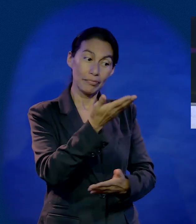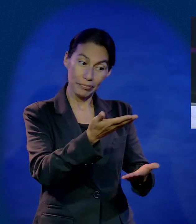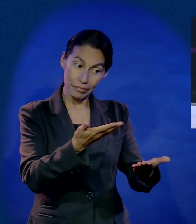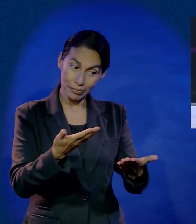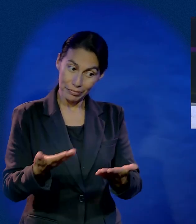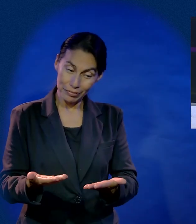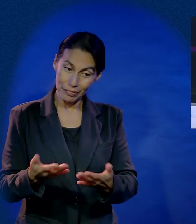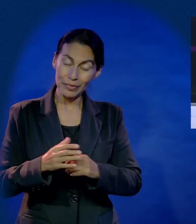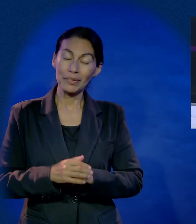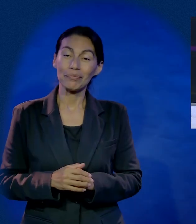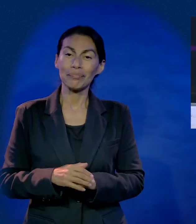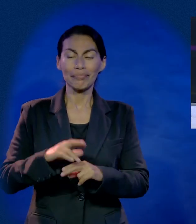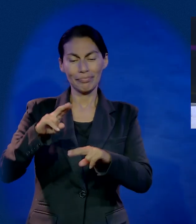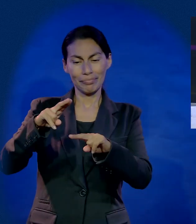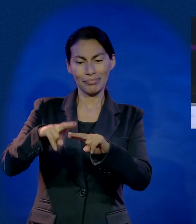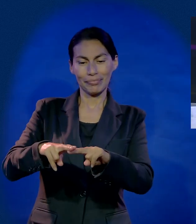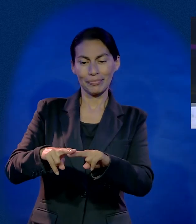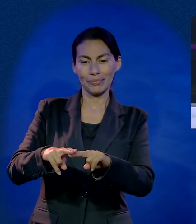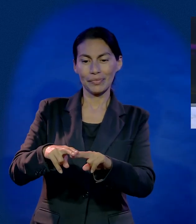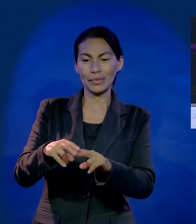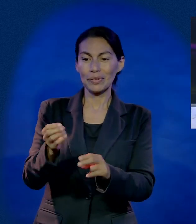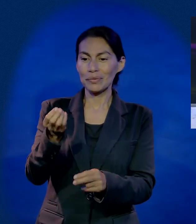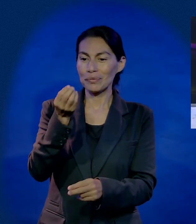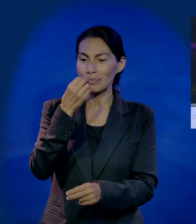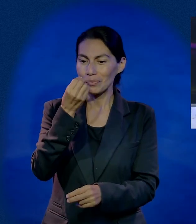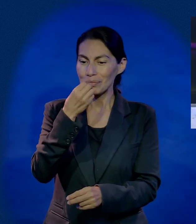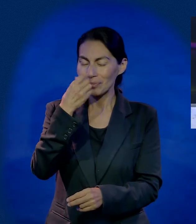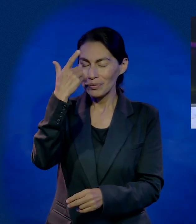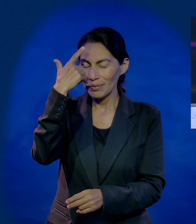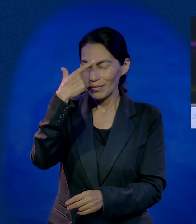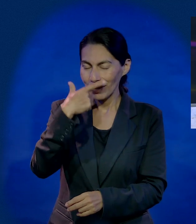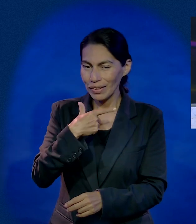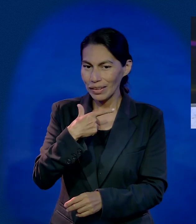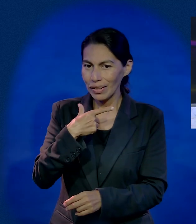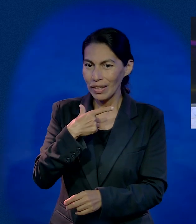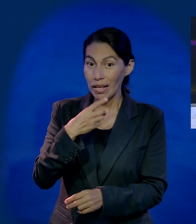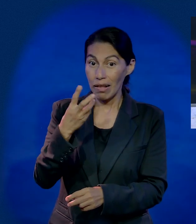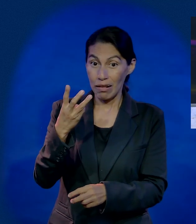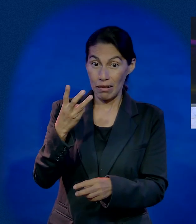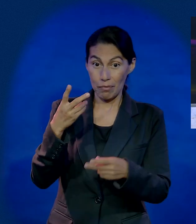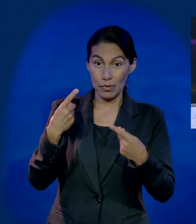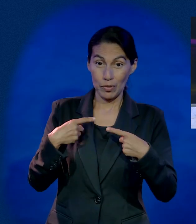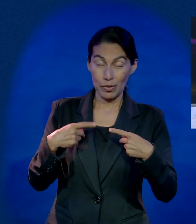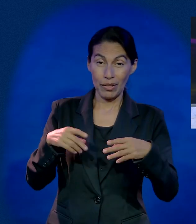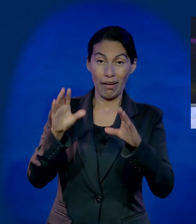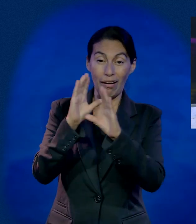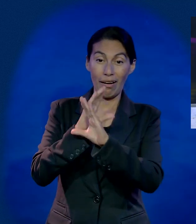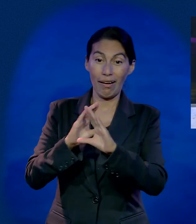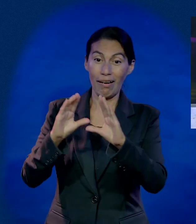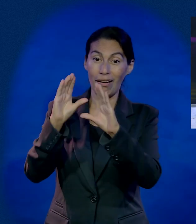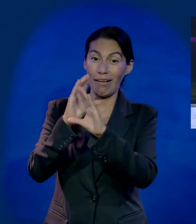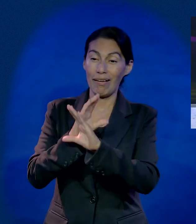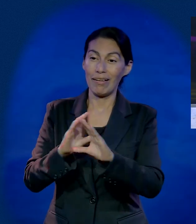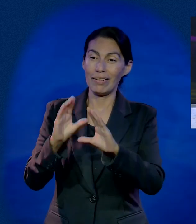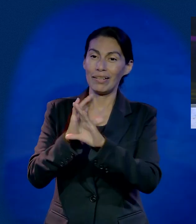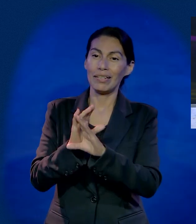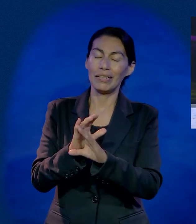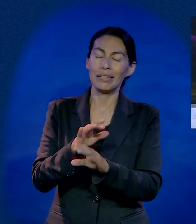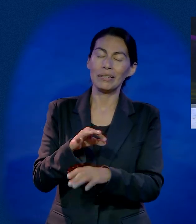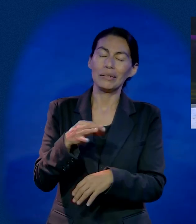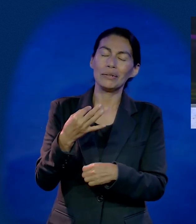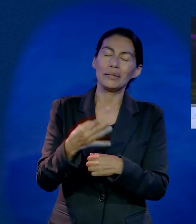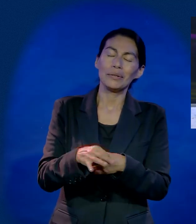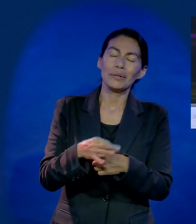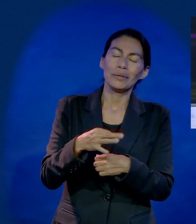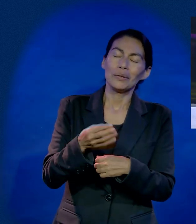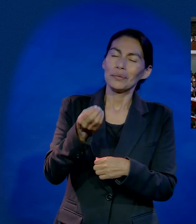Te sientas, empieza la cena y el trío comienza a tocar. Y mientras está cenando, la